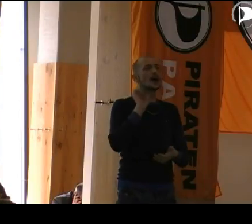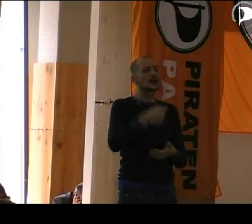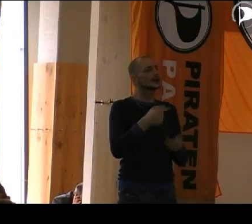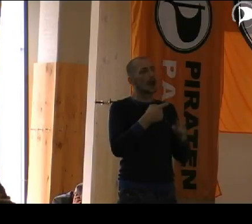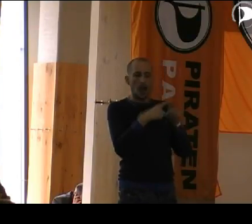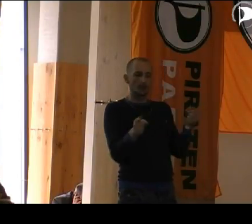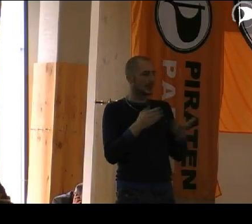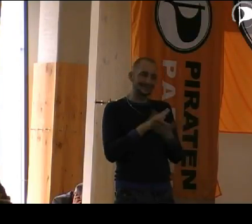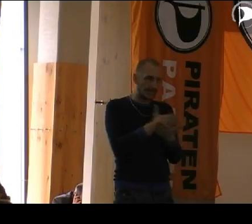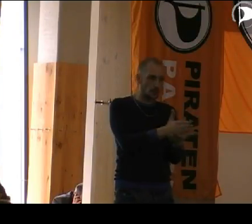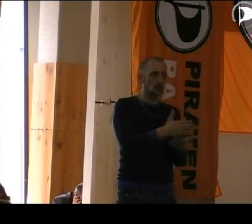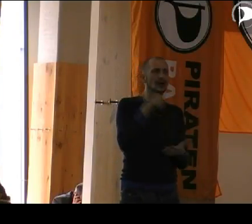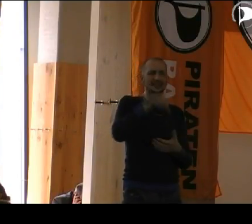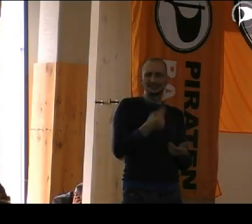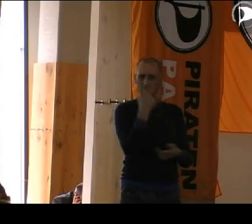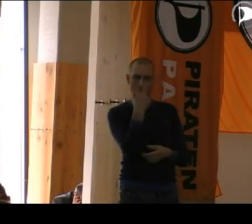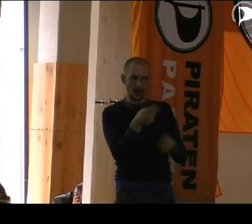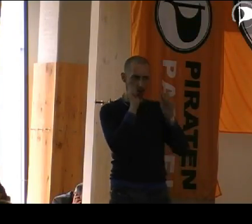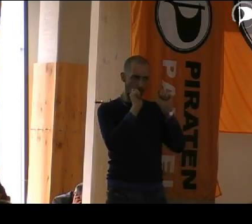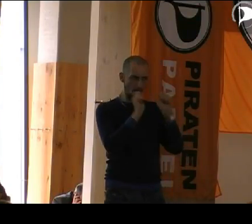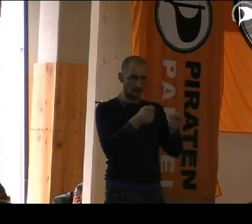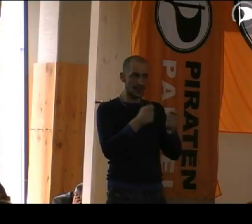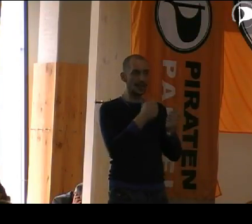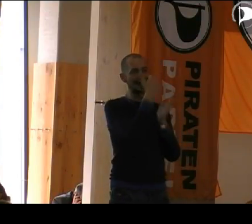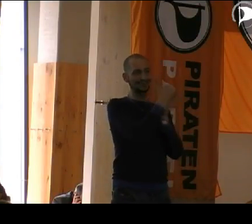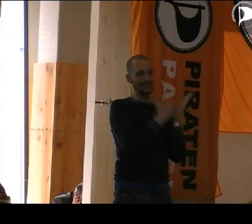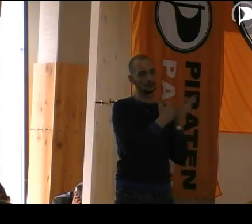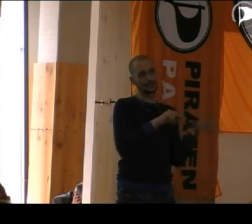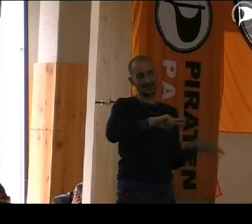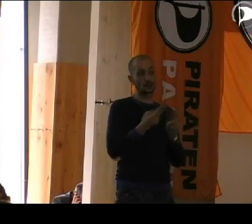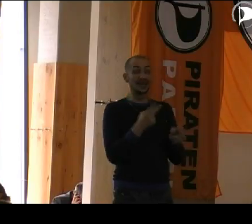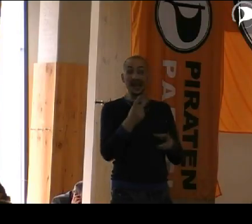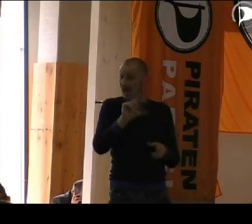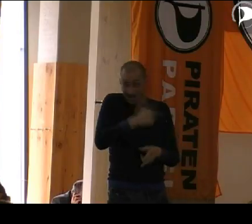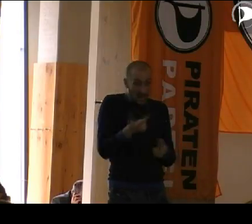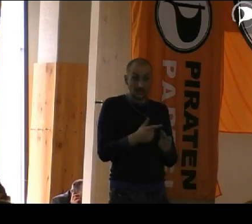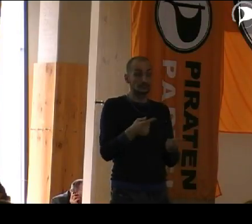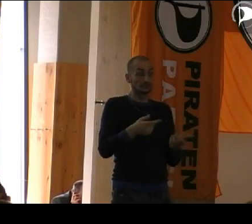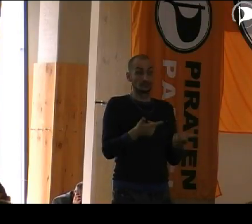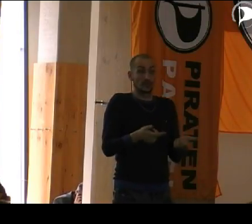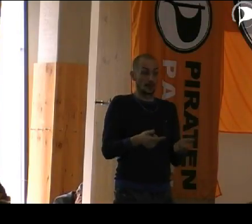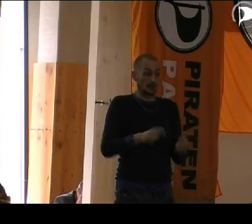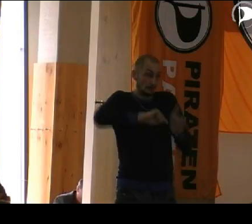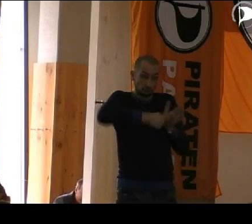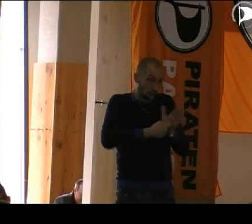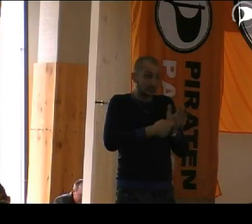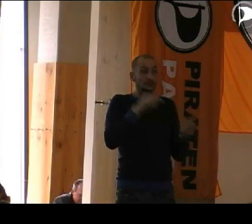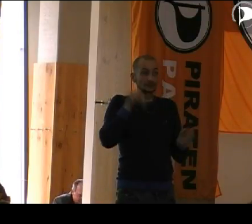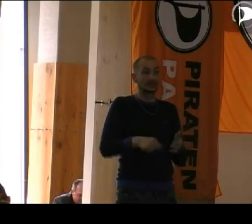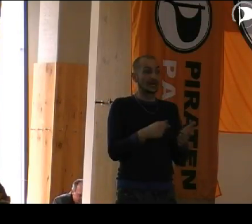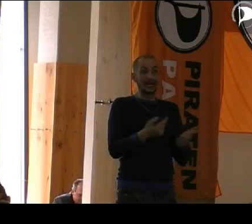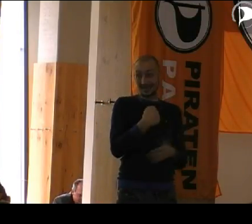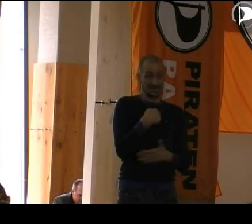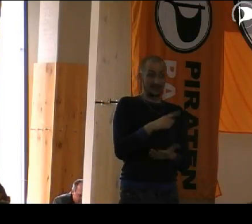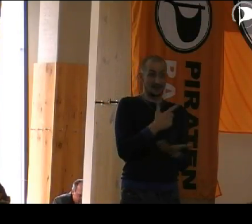zwei anträge aussehen könnten beschließen dann ist das wort späteren vorstand ich möchte nicht froh sein wenn es zu zeigen